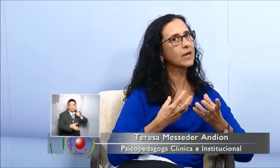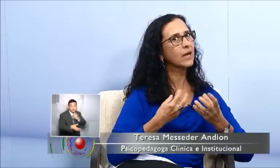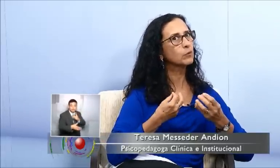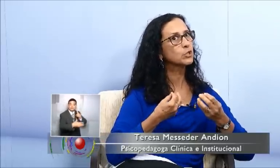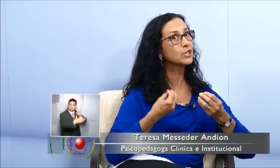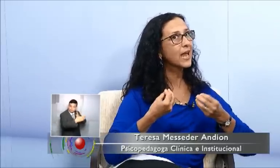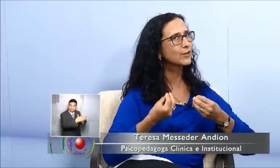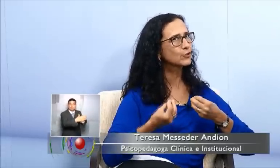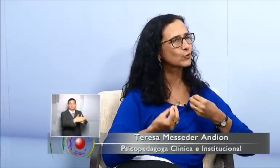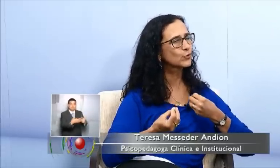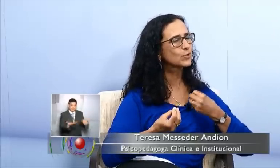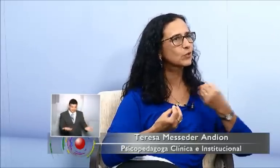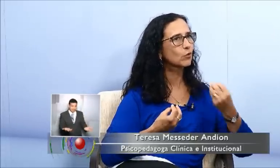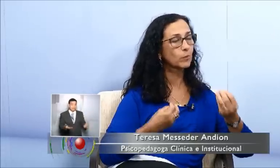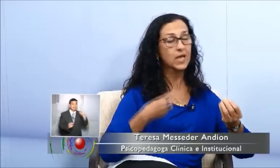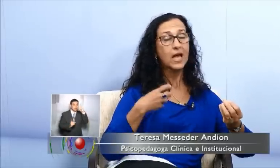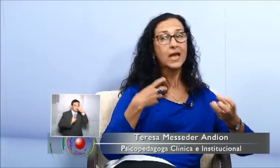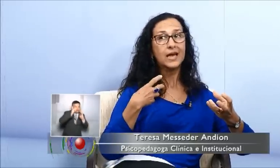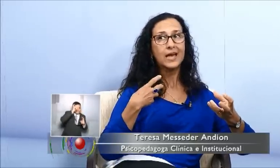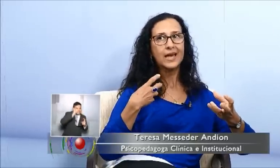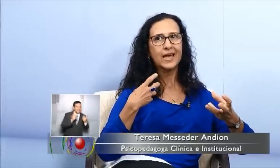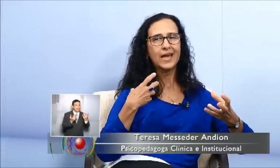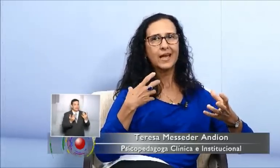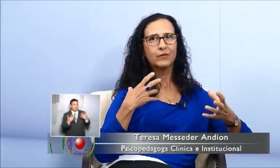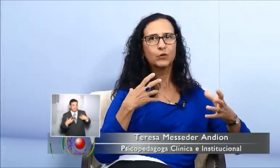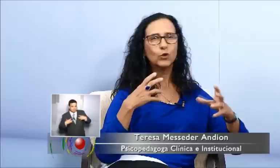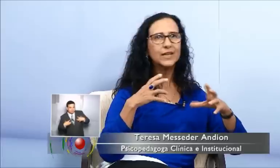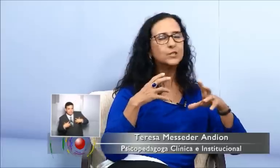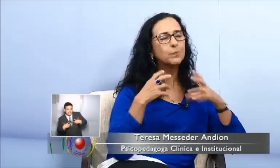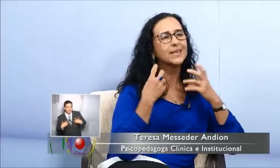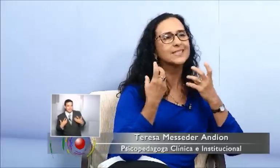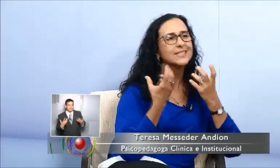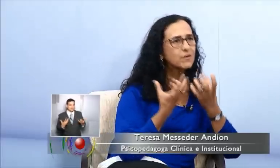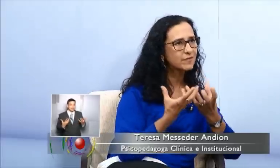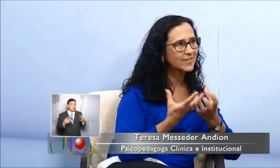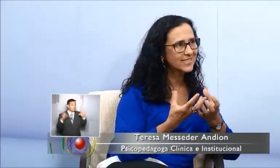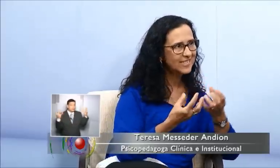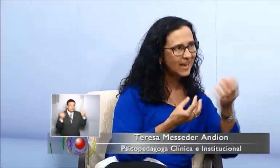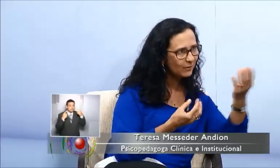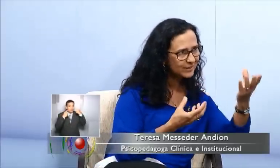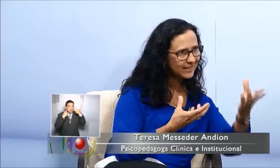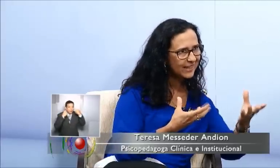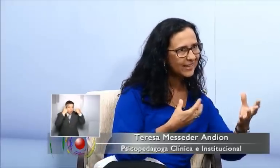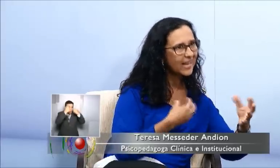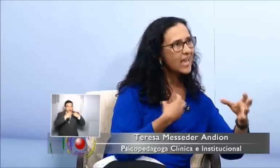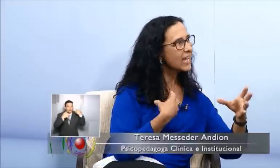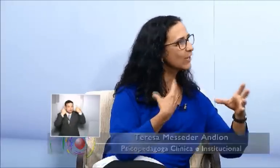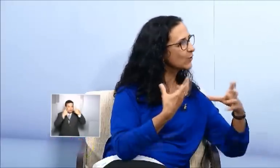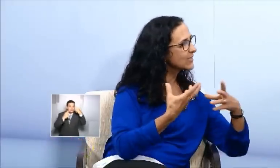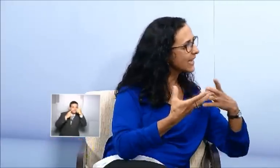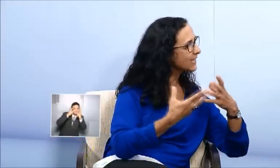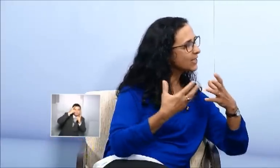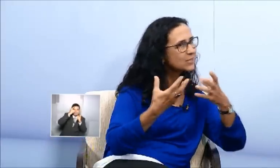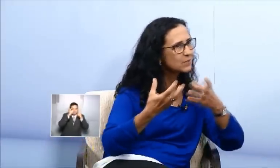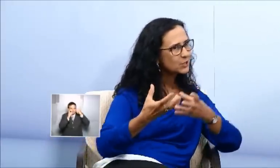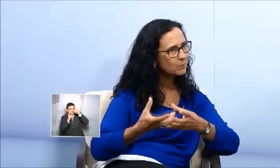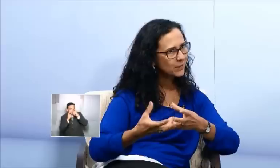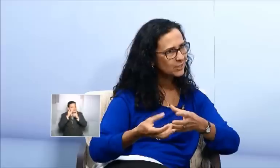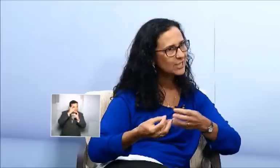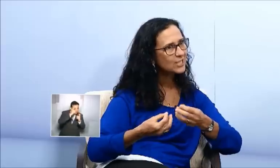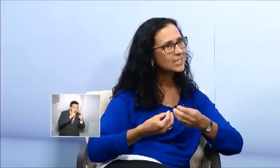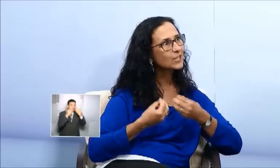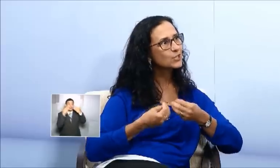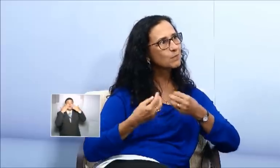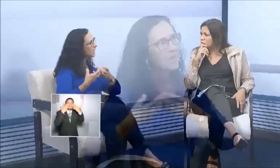até os gestos, os sintomas, toda a expressão facial dele, ele consegue transmitir